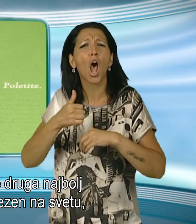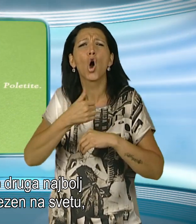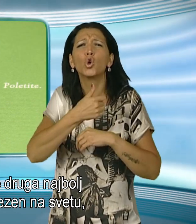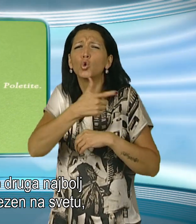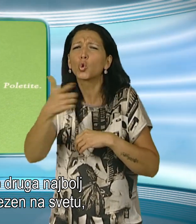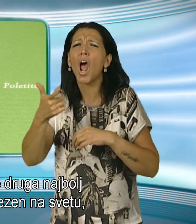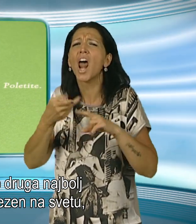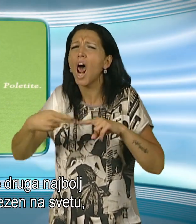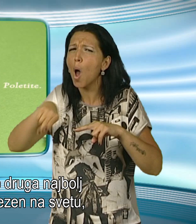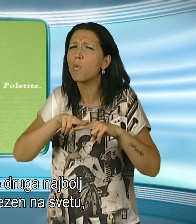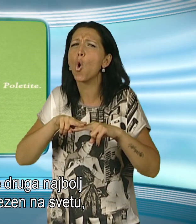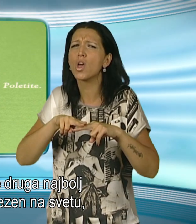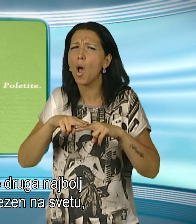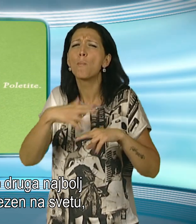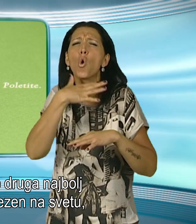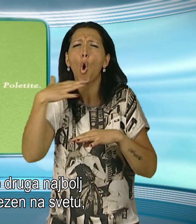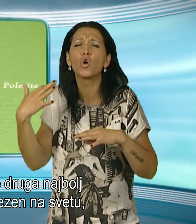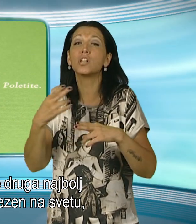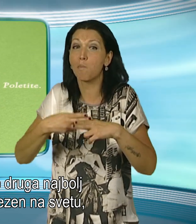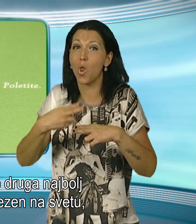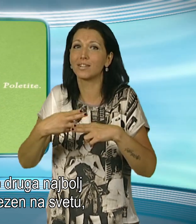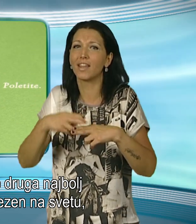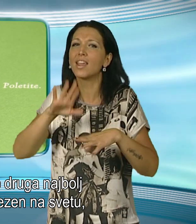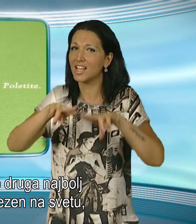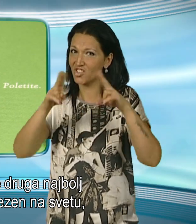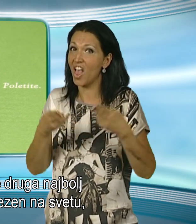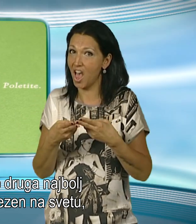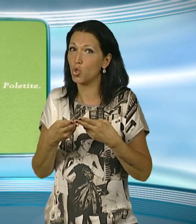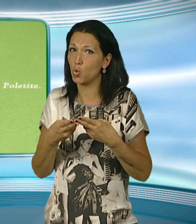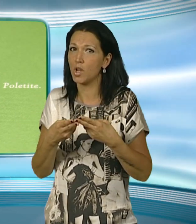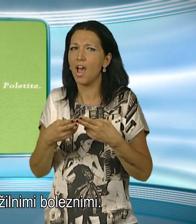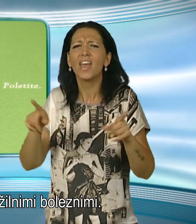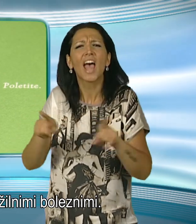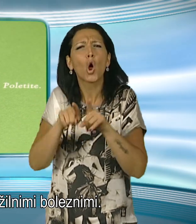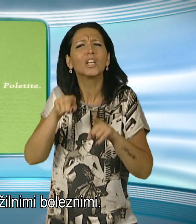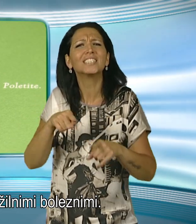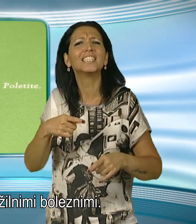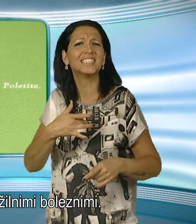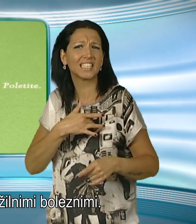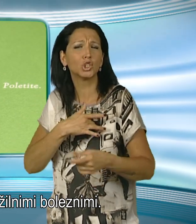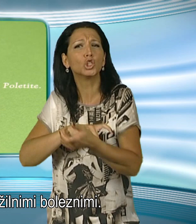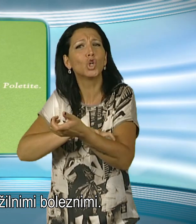Depresija je druga najbolj pogosta bolezen na svetu, takoj za srčno-žilnimi boleznimi.